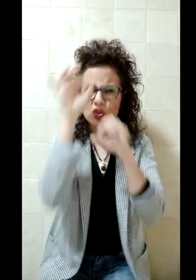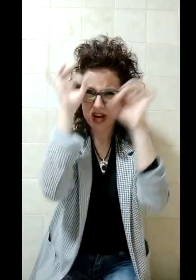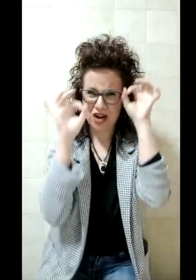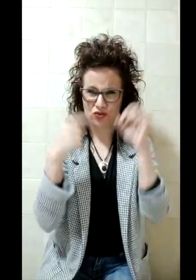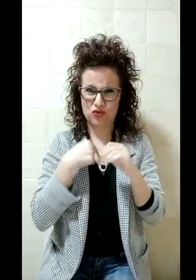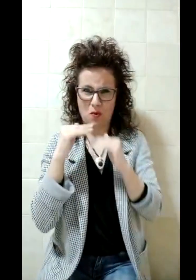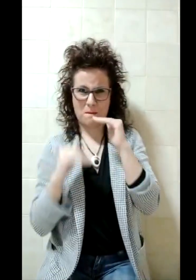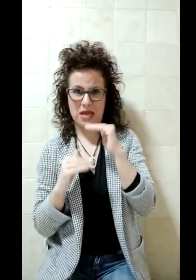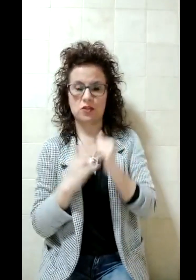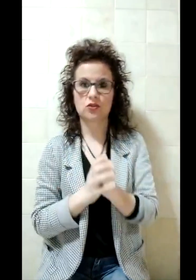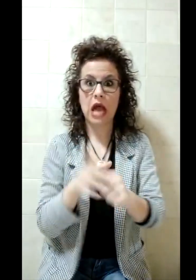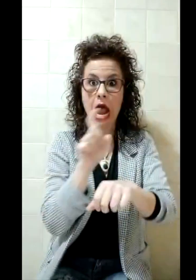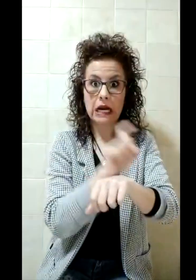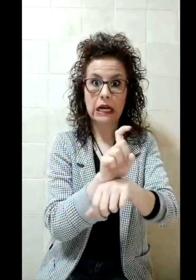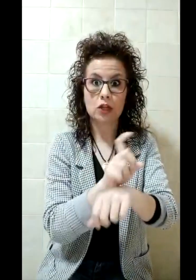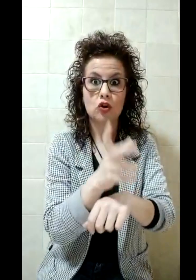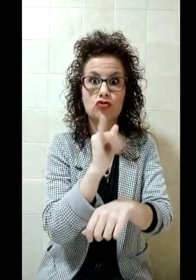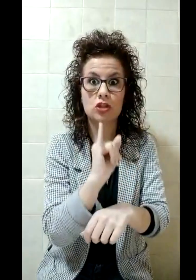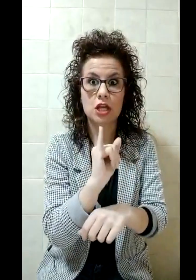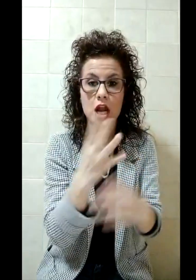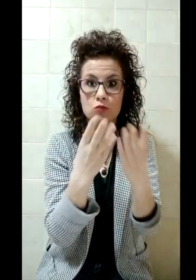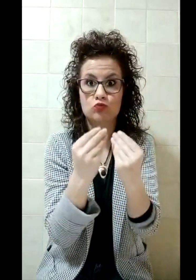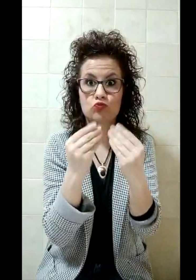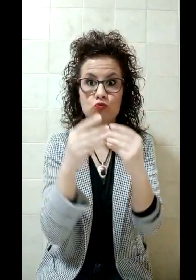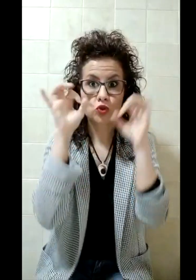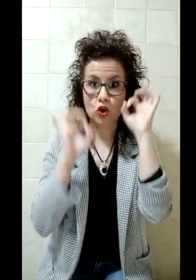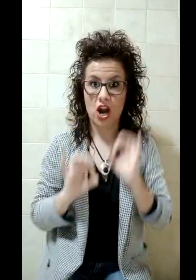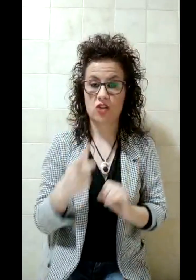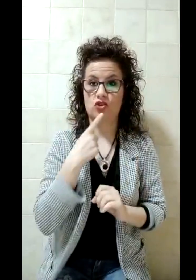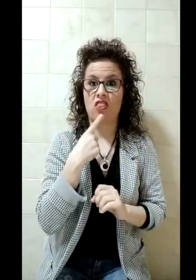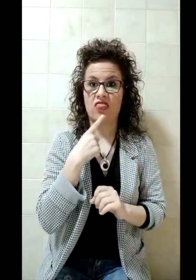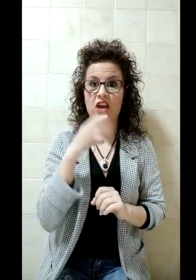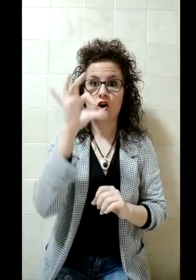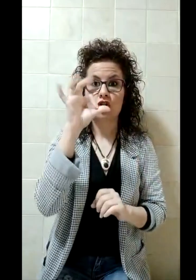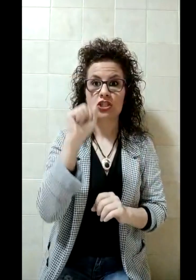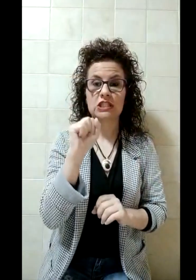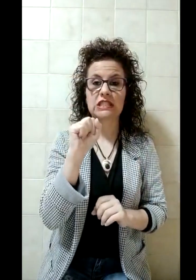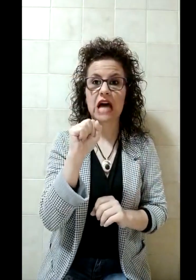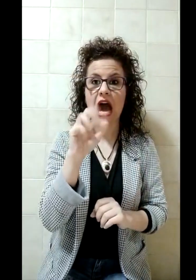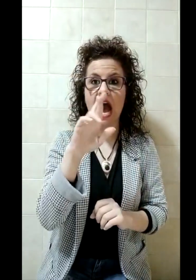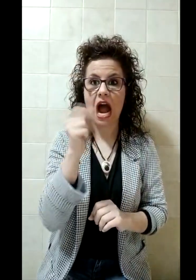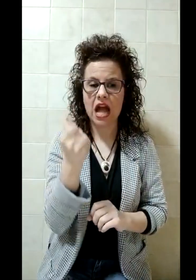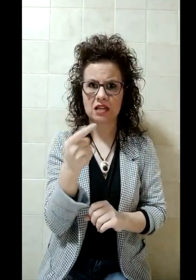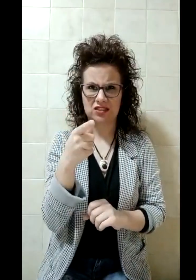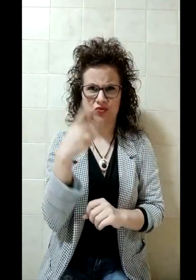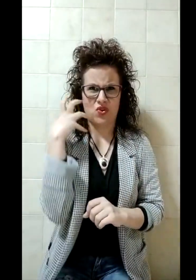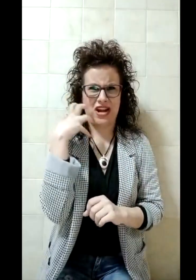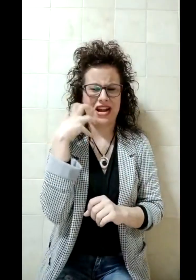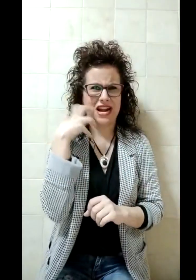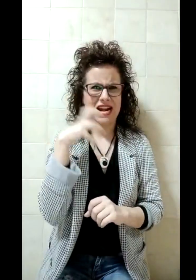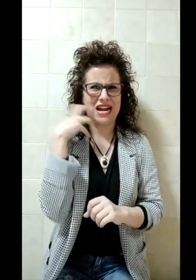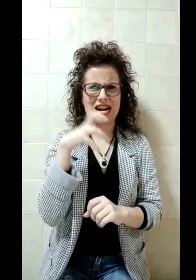Mark. «Ratón debe estar más lleno de granos que nadie», contestó Sara. «Es un extraño ratón a